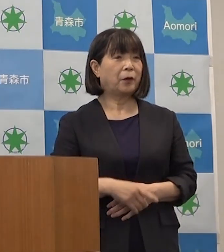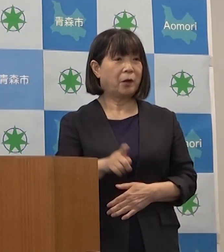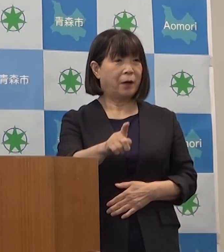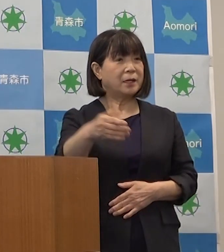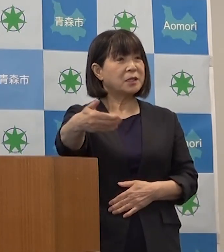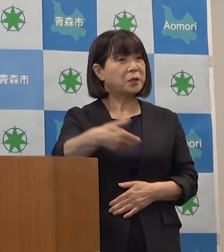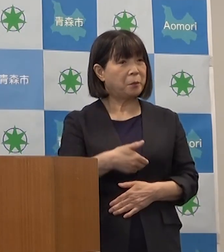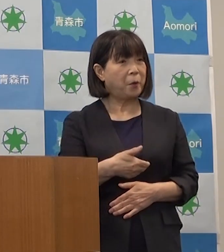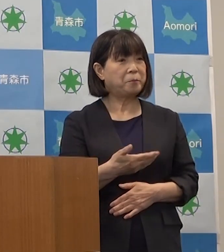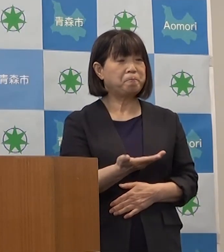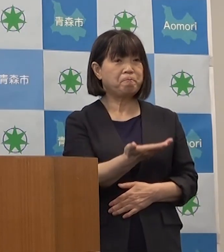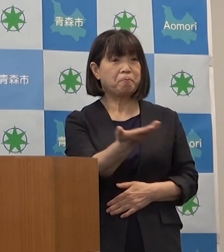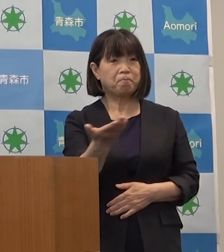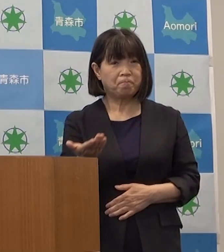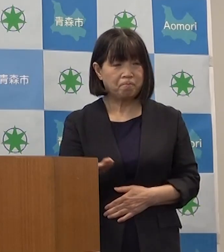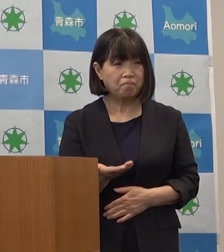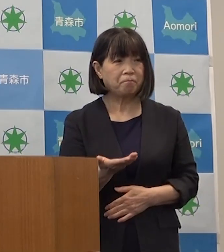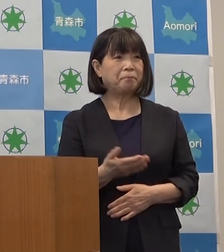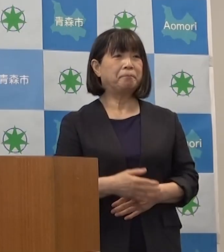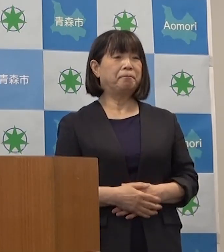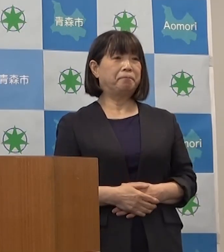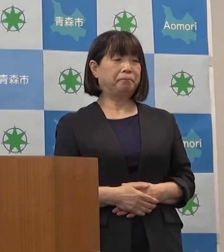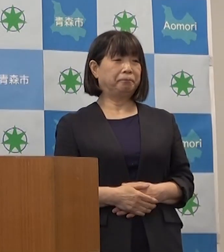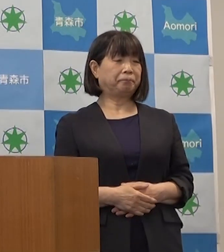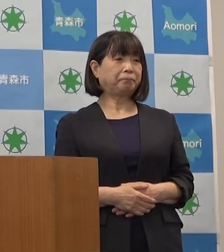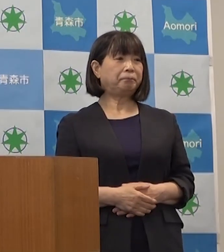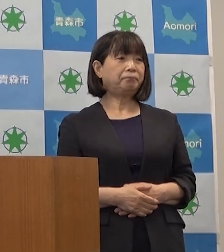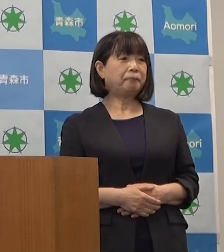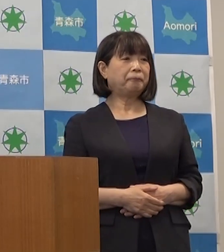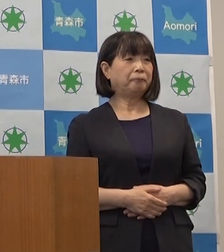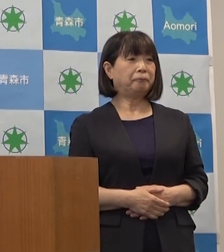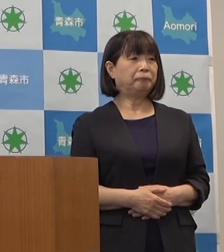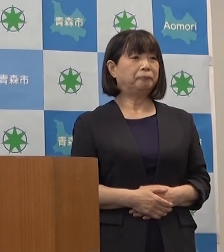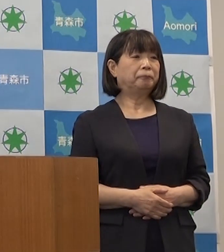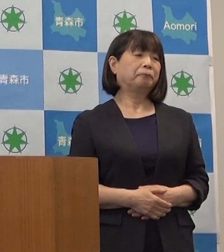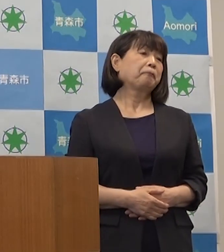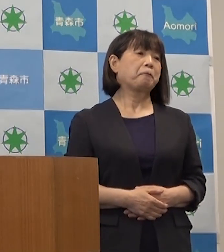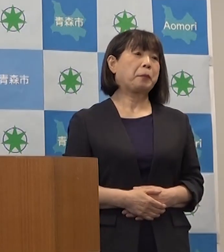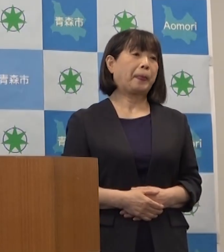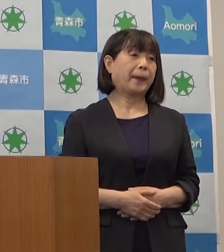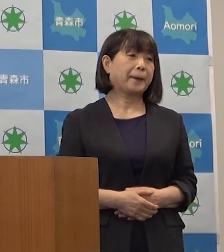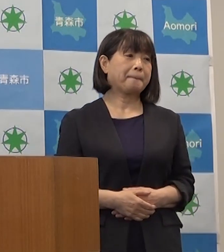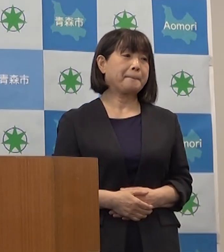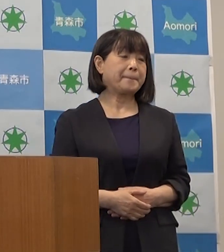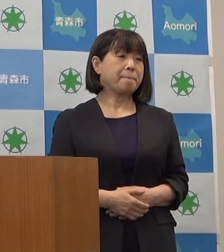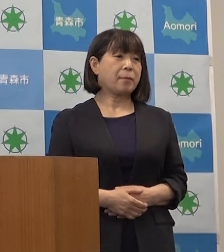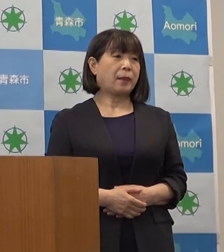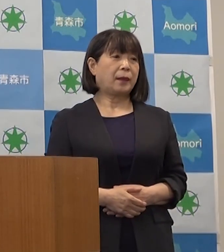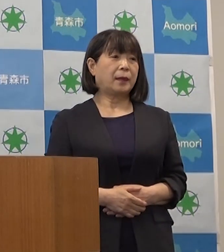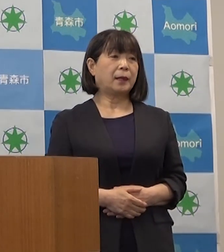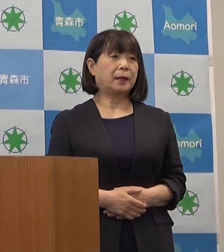問がございましたらお願いいたします。マイクお持ちいたします。